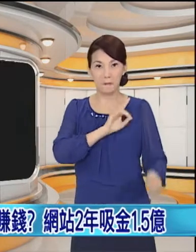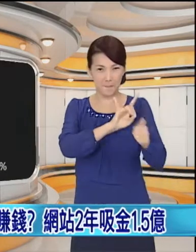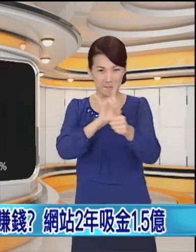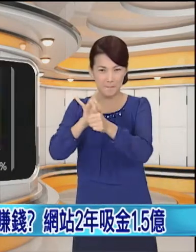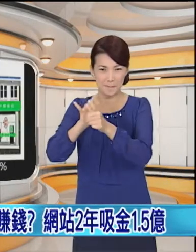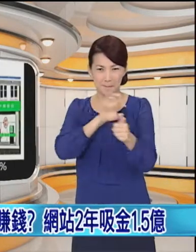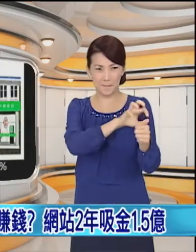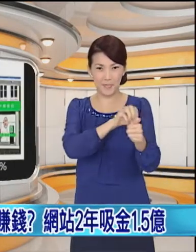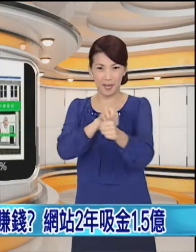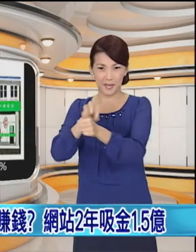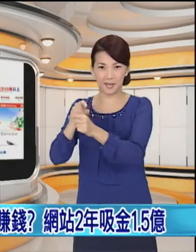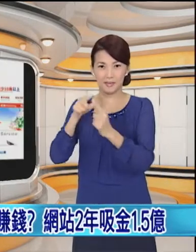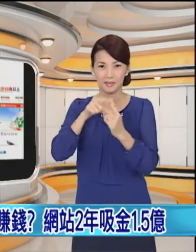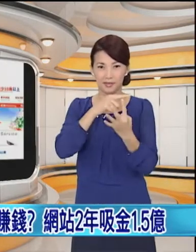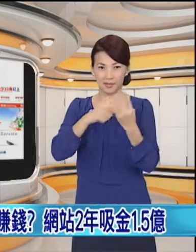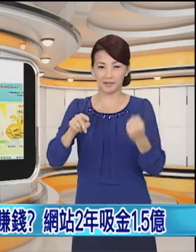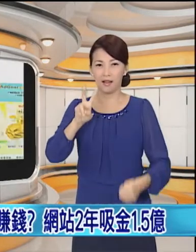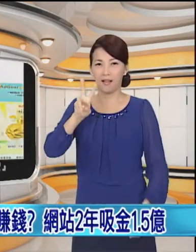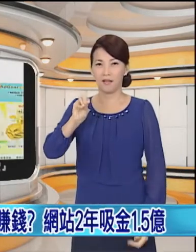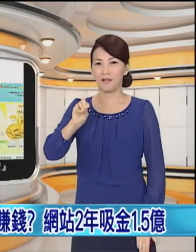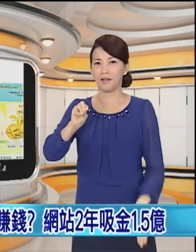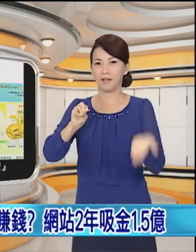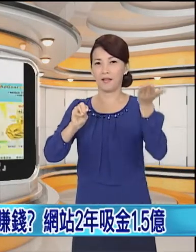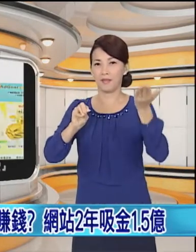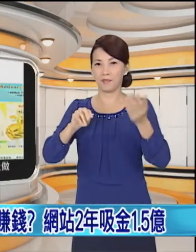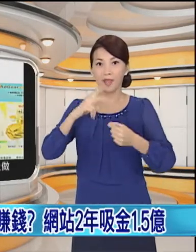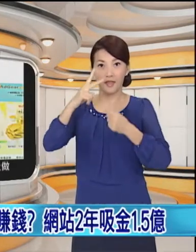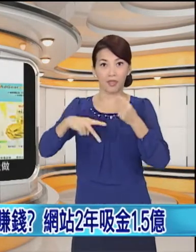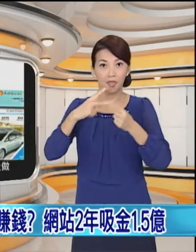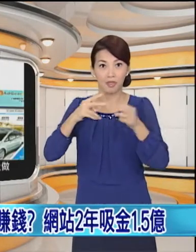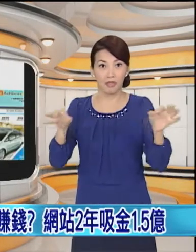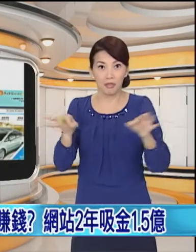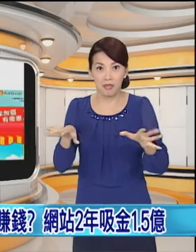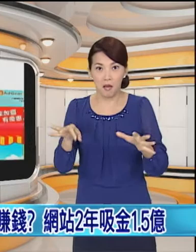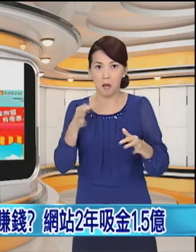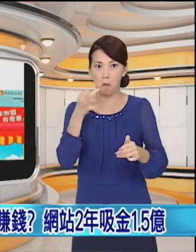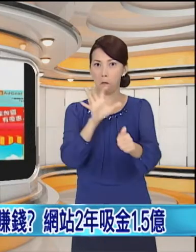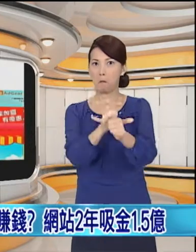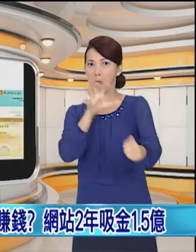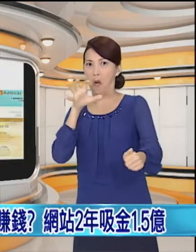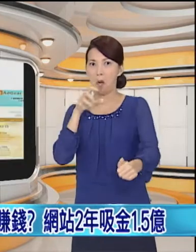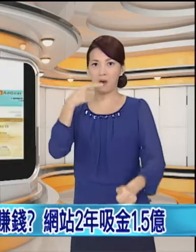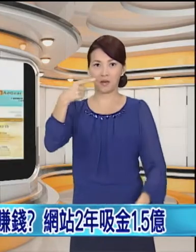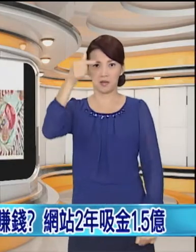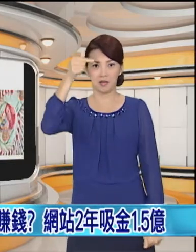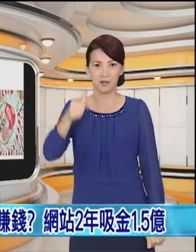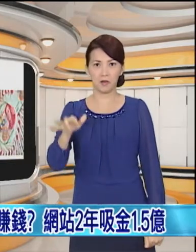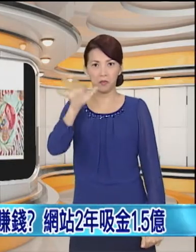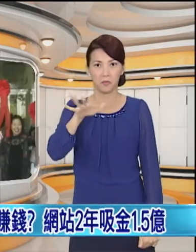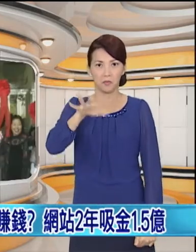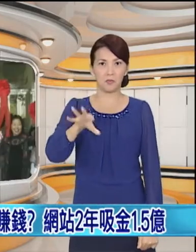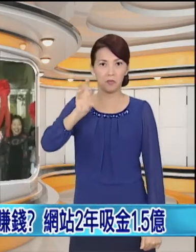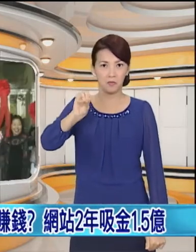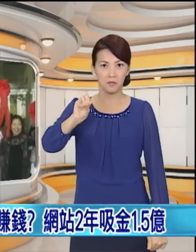人高达20000人，在台湾短短2年就已经吸金1亿5000万。